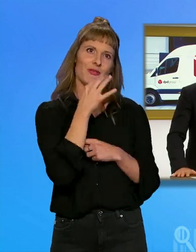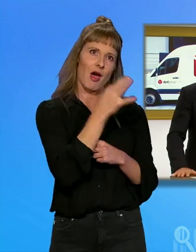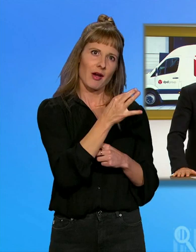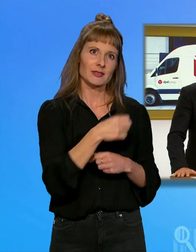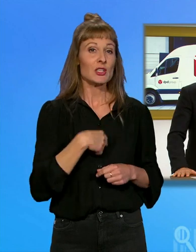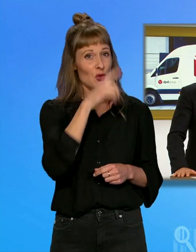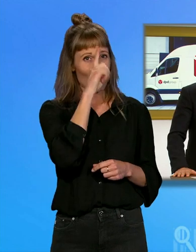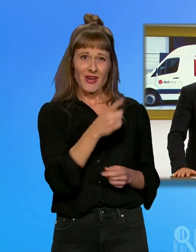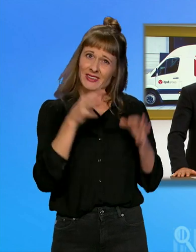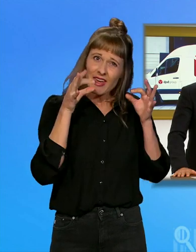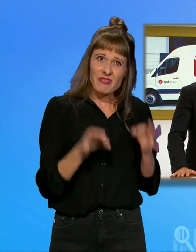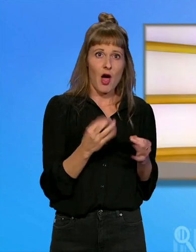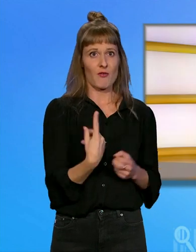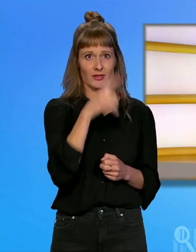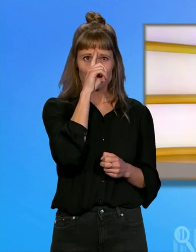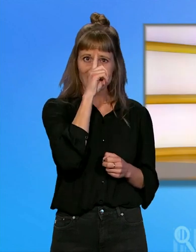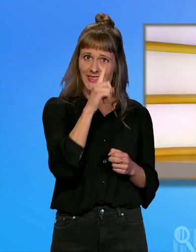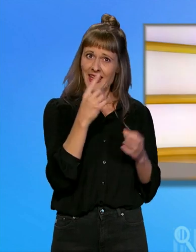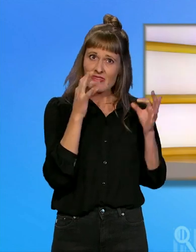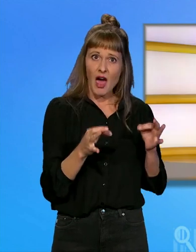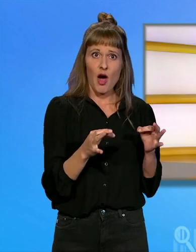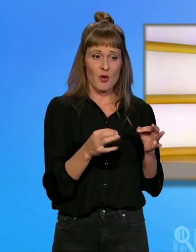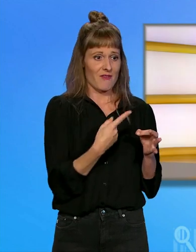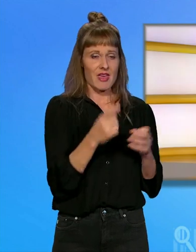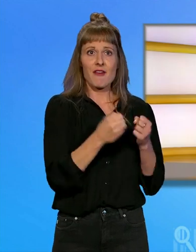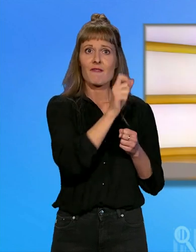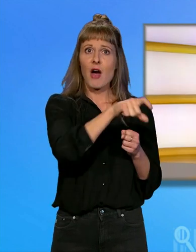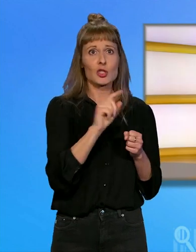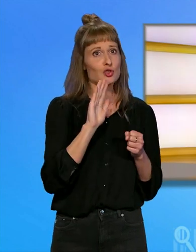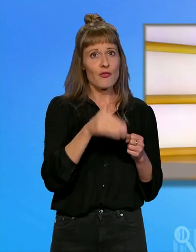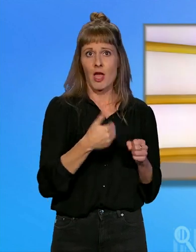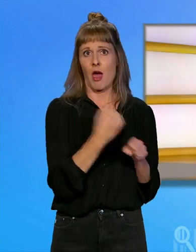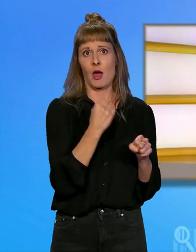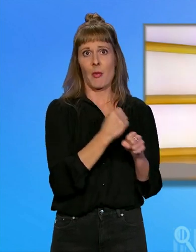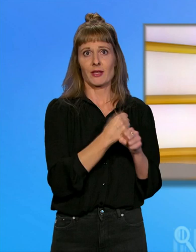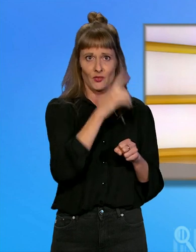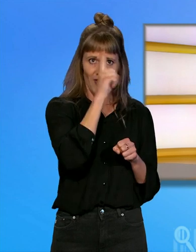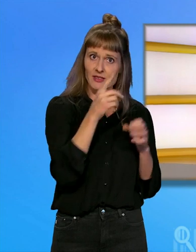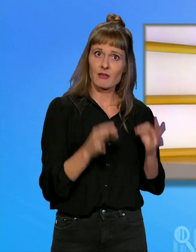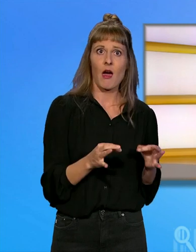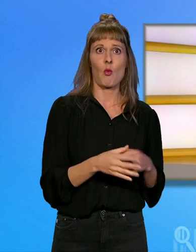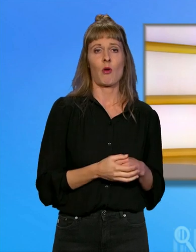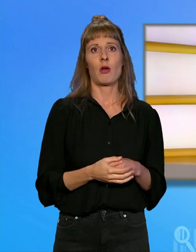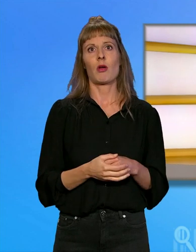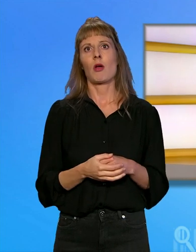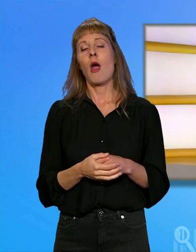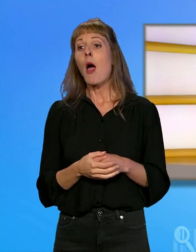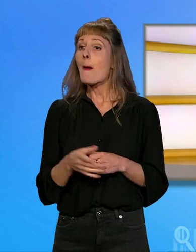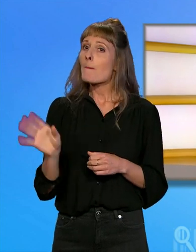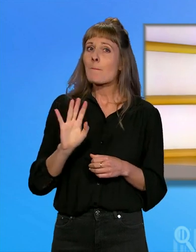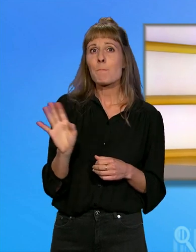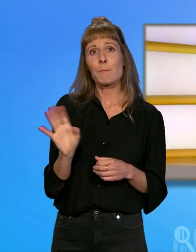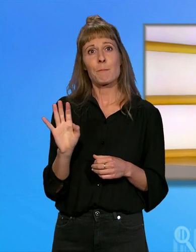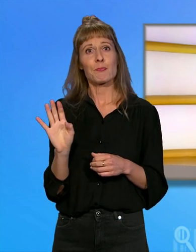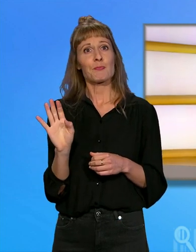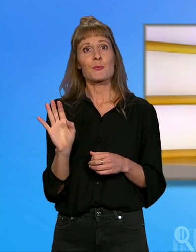ganz genau, was läuft. Ihr wisst ganz genau, dass die viel zu viel arbeiten. Nein, so ist es eben nicht. Wir haben, und das ist durchaus korrekt, dass